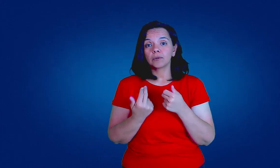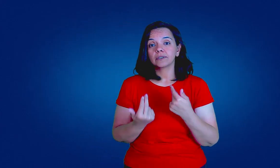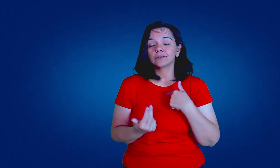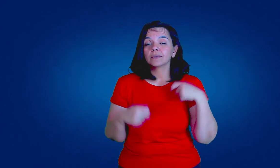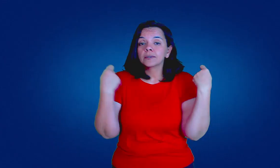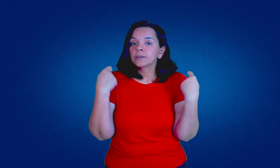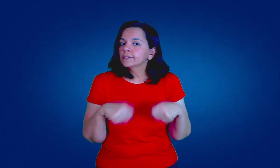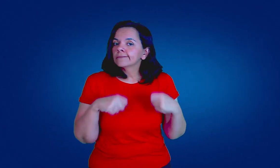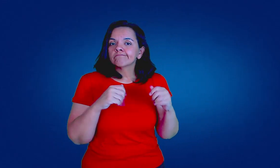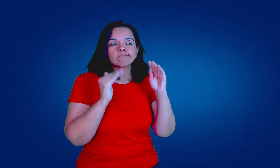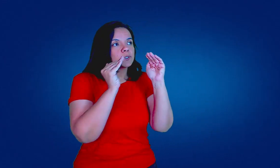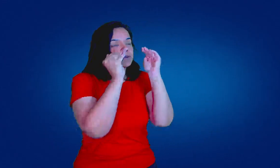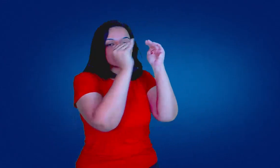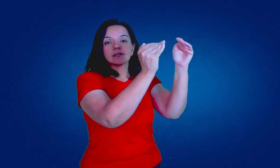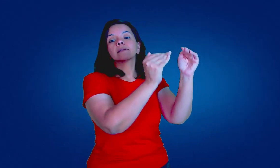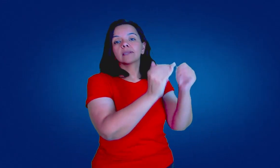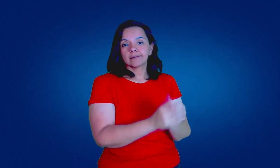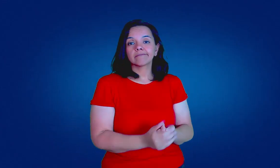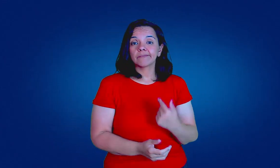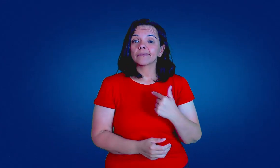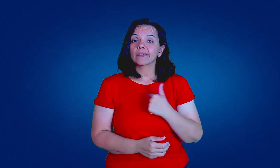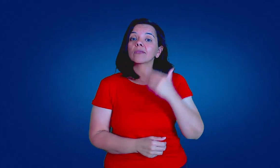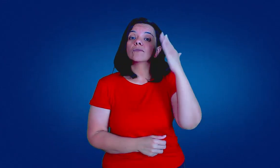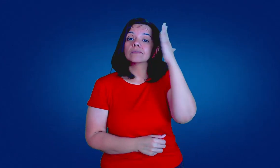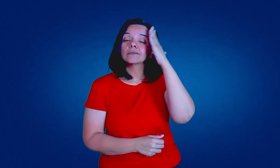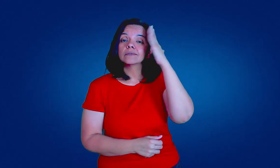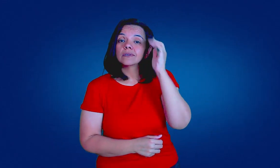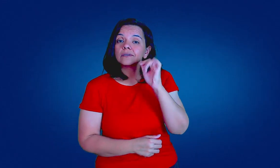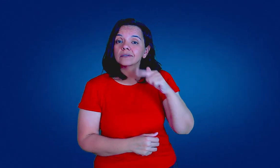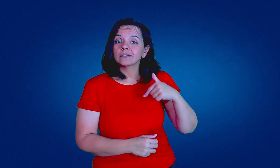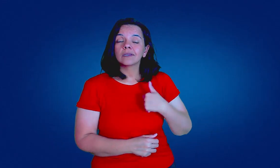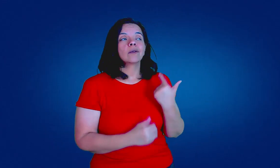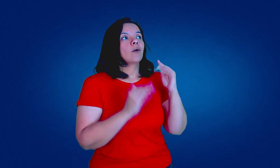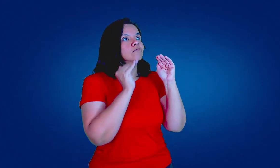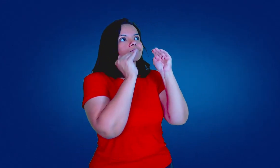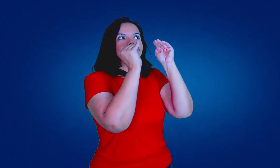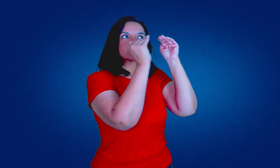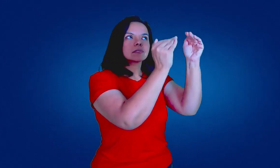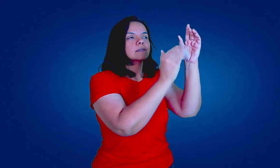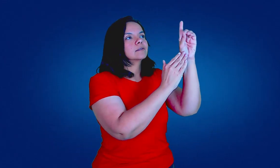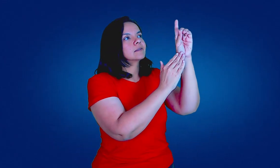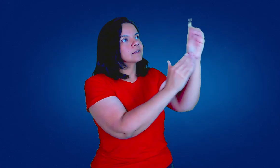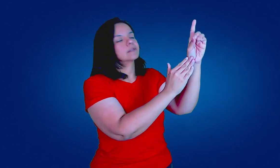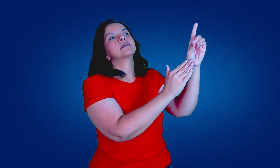Esse é o meu objetivo, estar com eles para a eternidade. E eu sei que se eu obedecer a Deus,